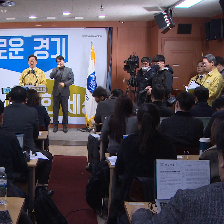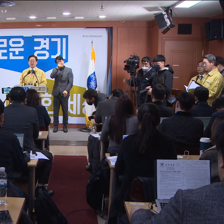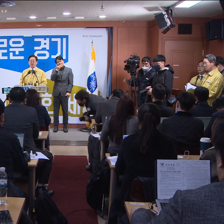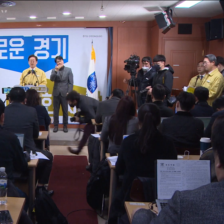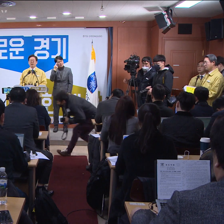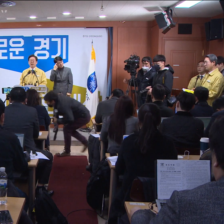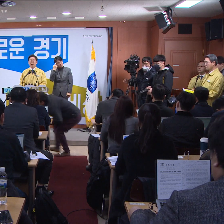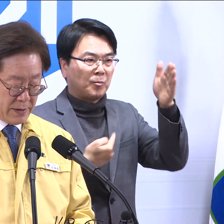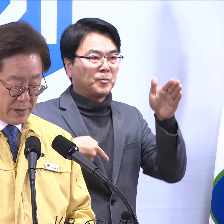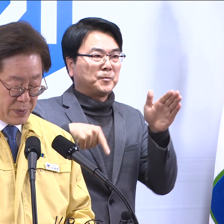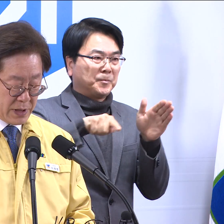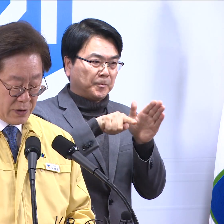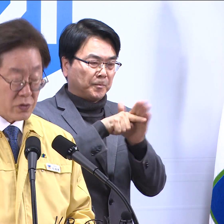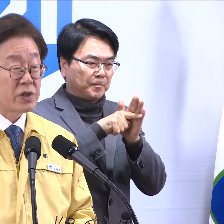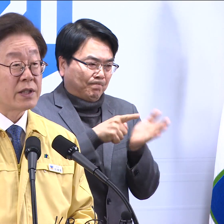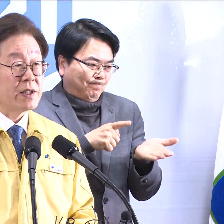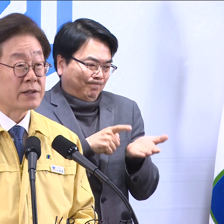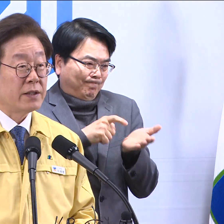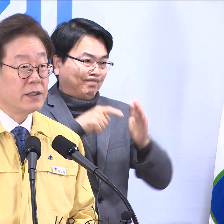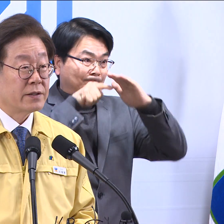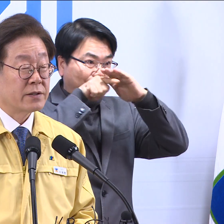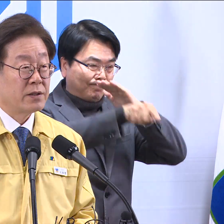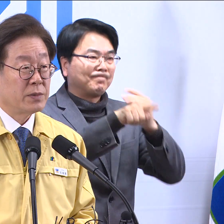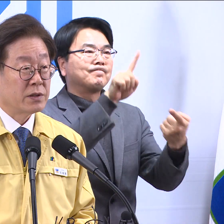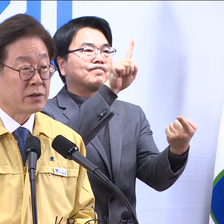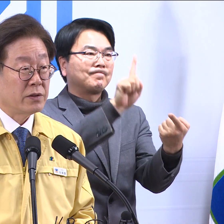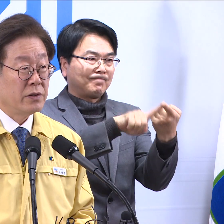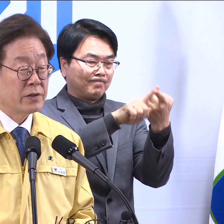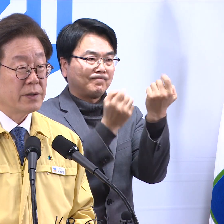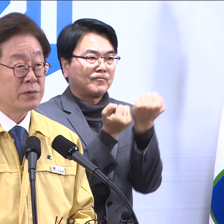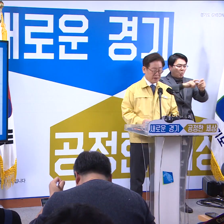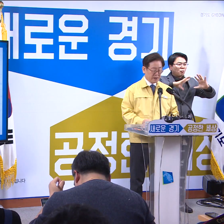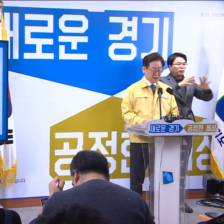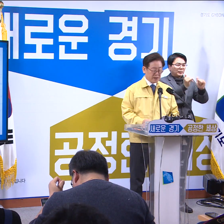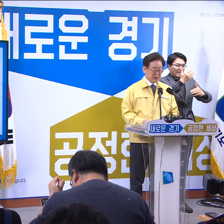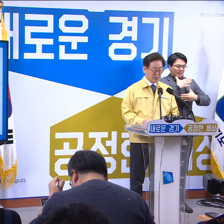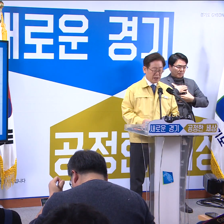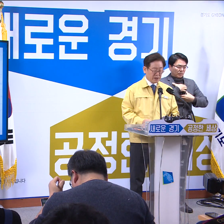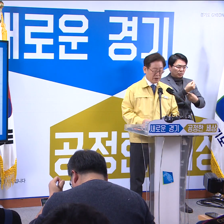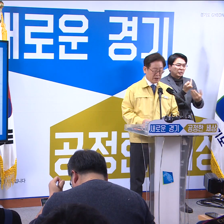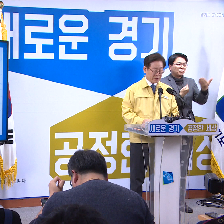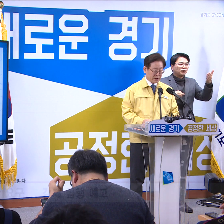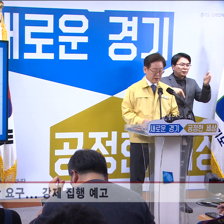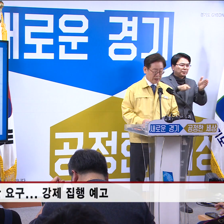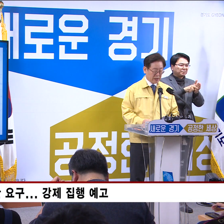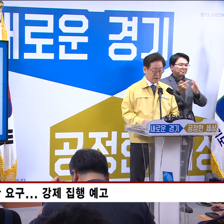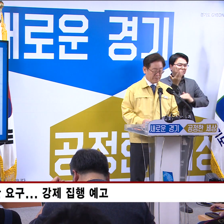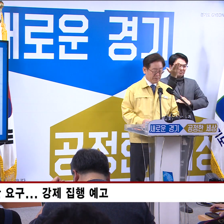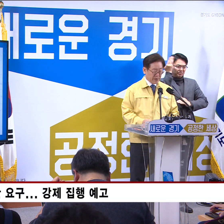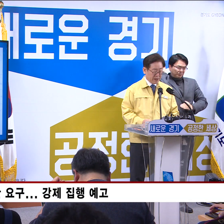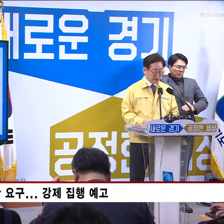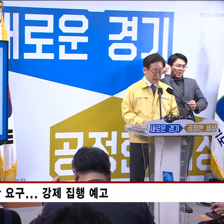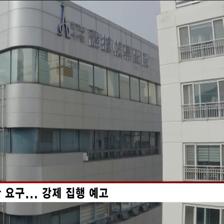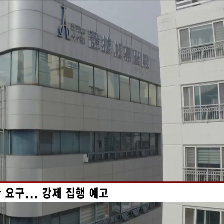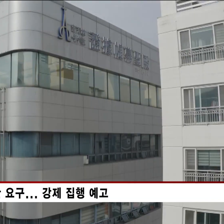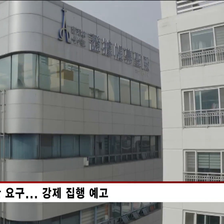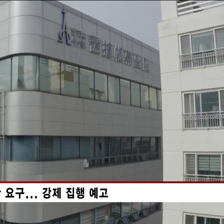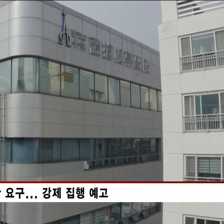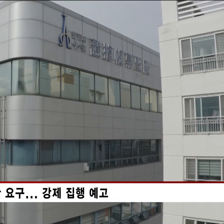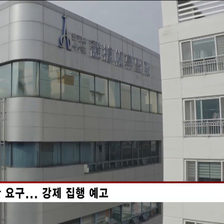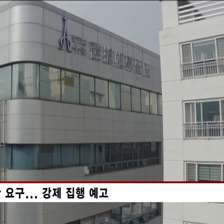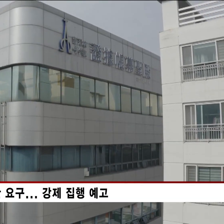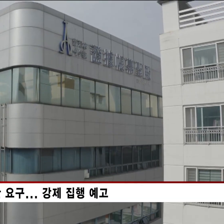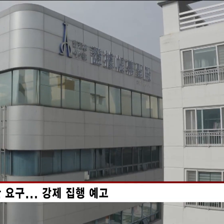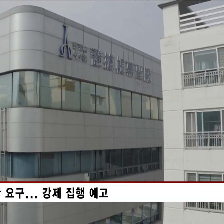신도들의 개인정보를 전산 관리하고 있는 것으로 파악하고 있다며 명단 제공을 요구했습니다. 도내에 있는 신자